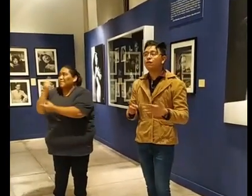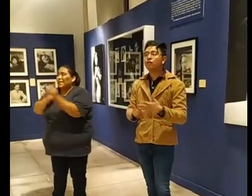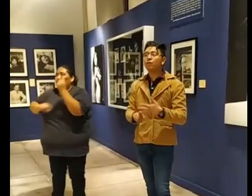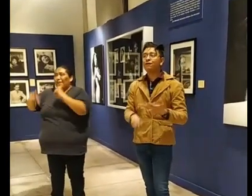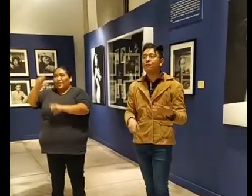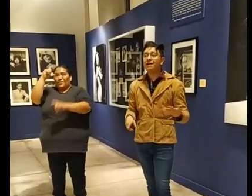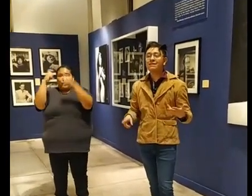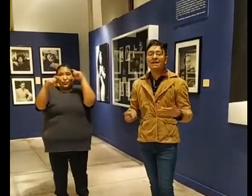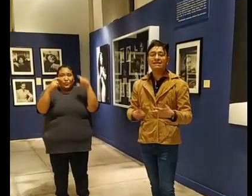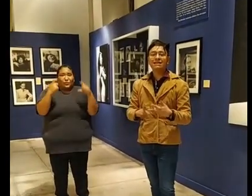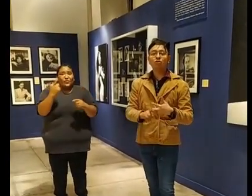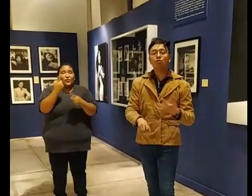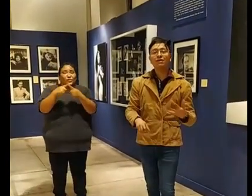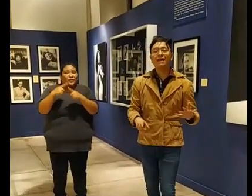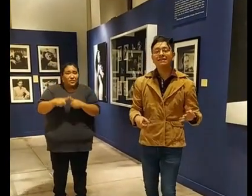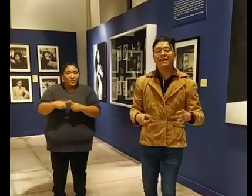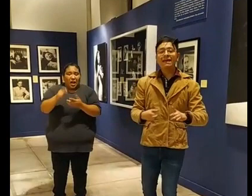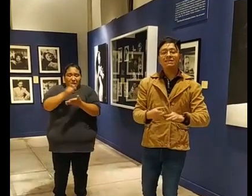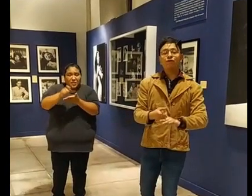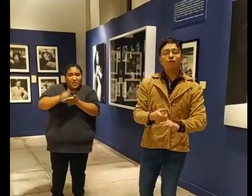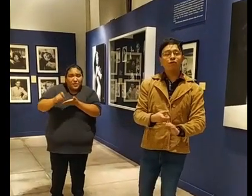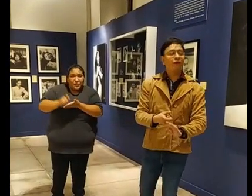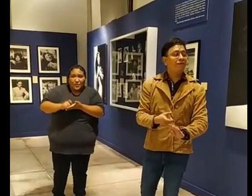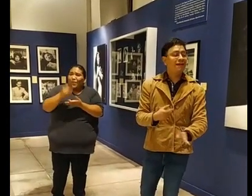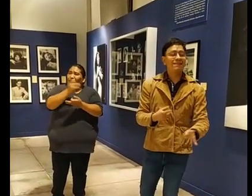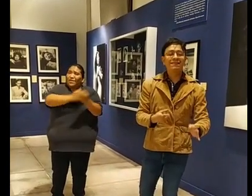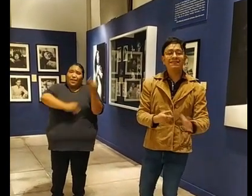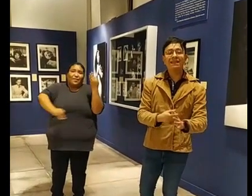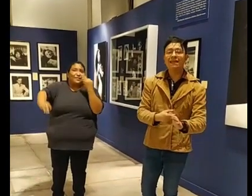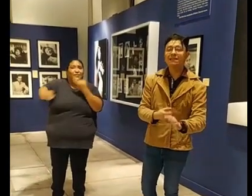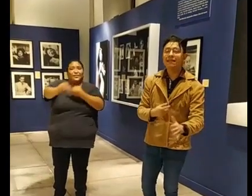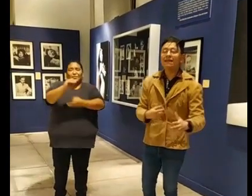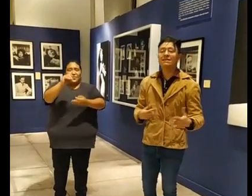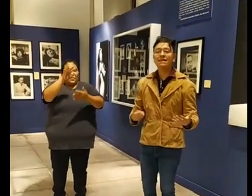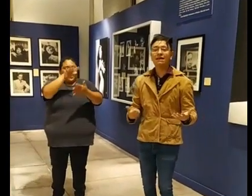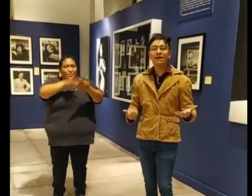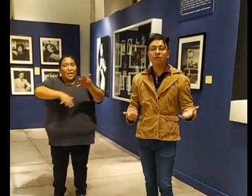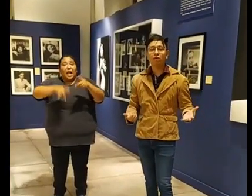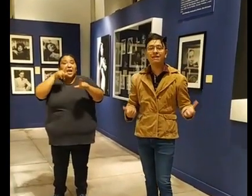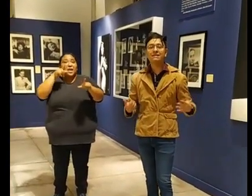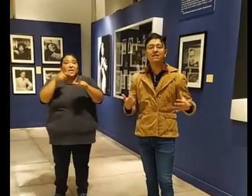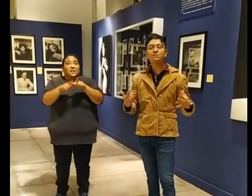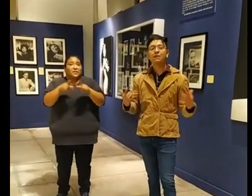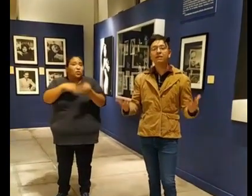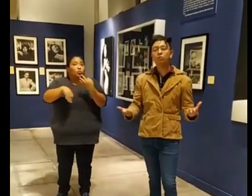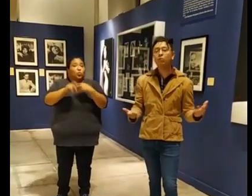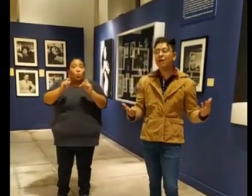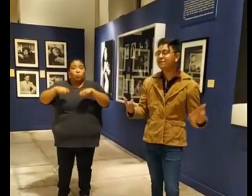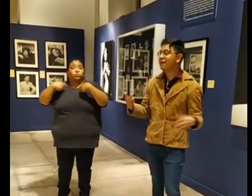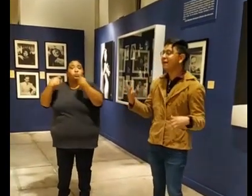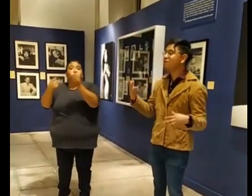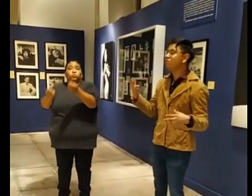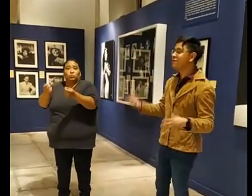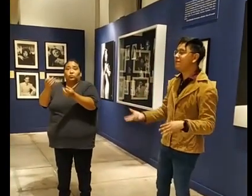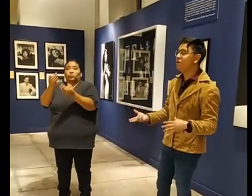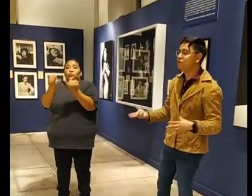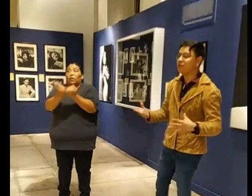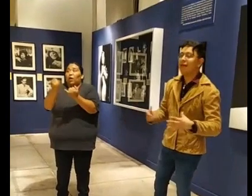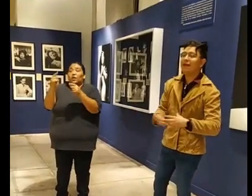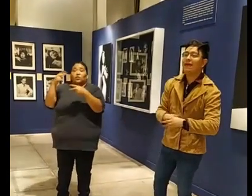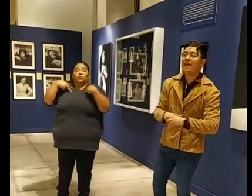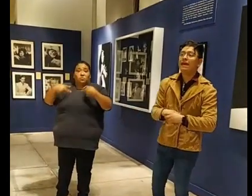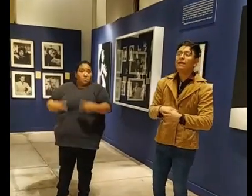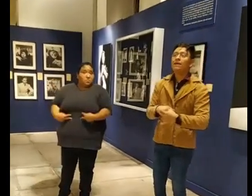estas fotografías, estas crónicas, estas fotografías, estas letras, estas dedicatorias, estas partituras, estos